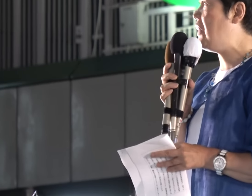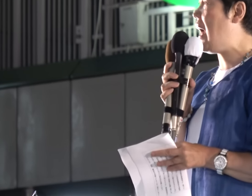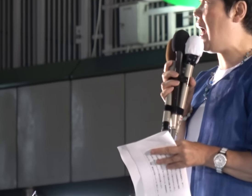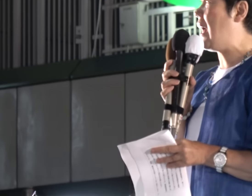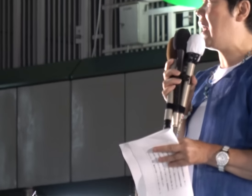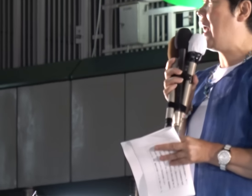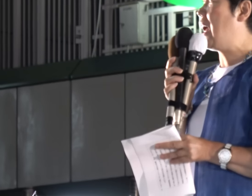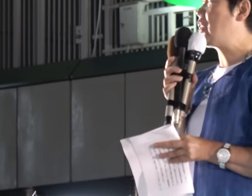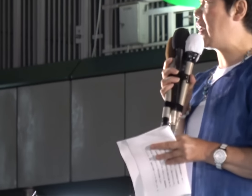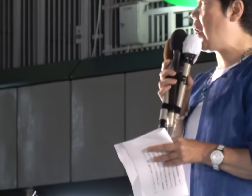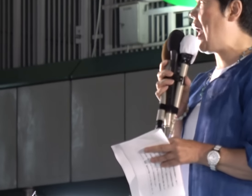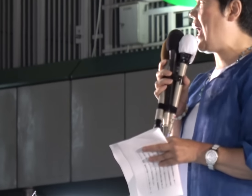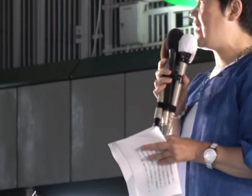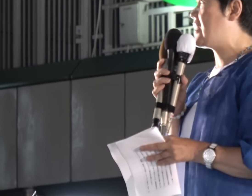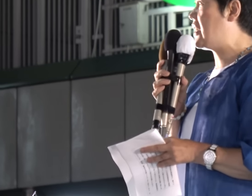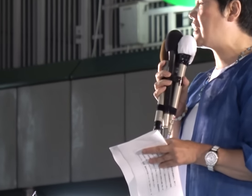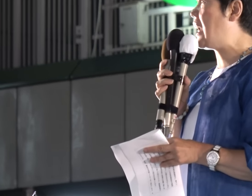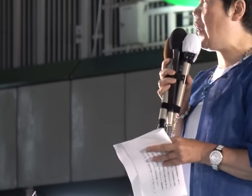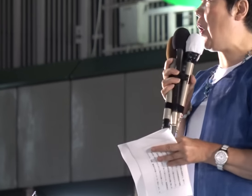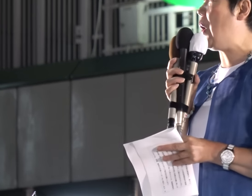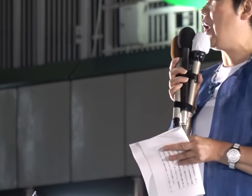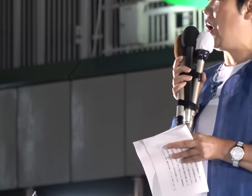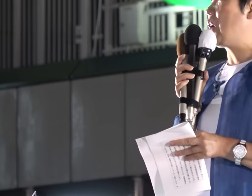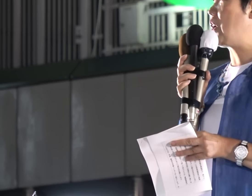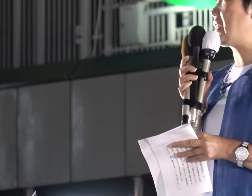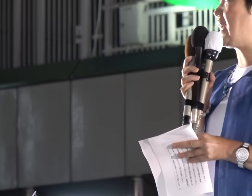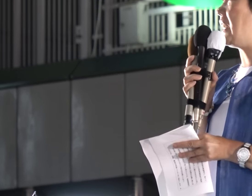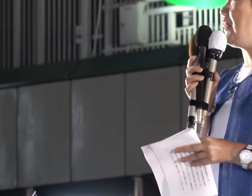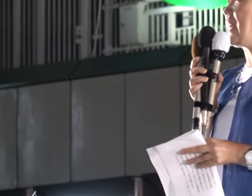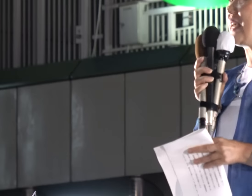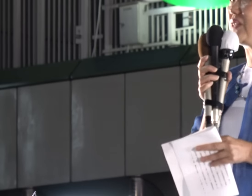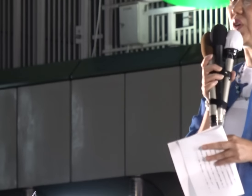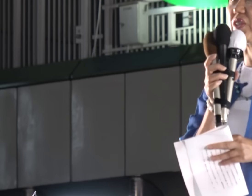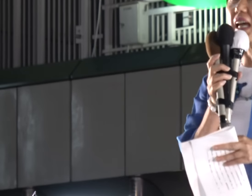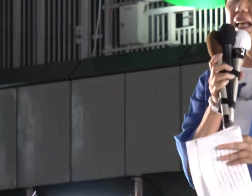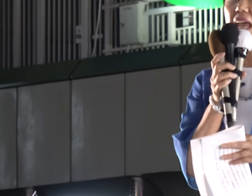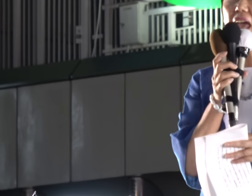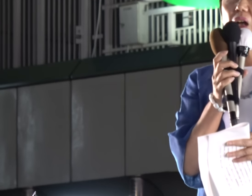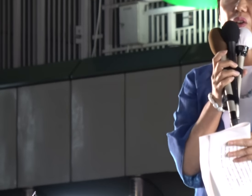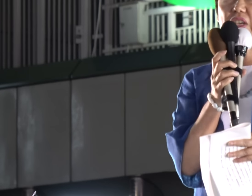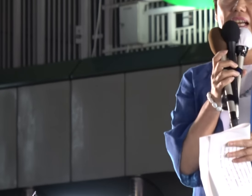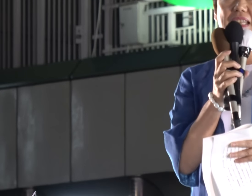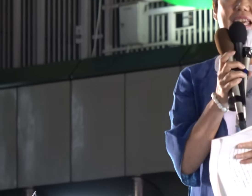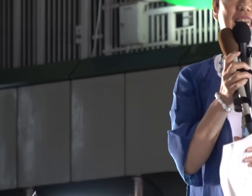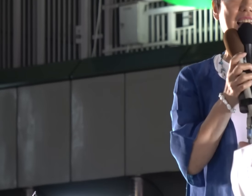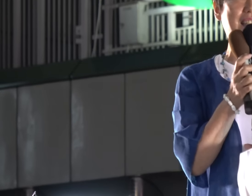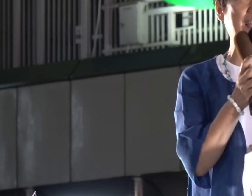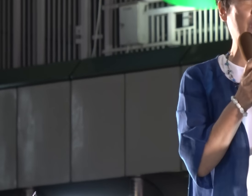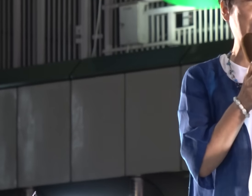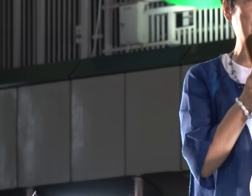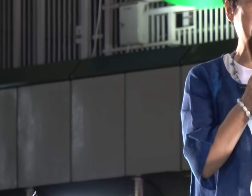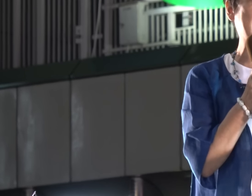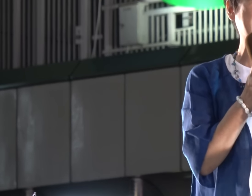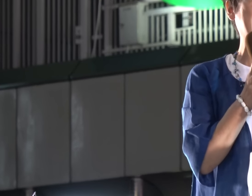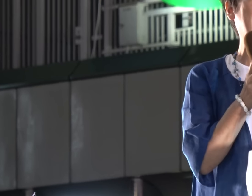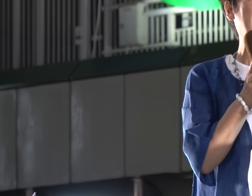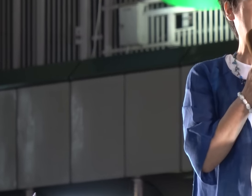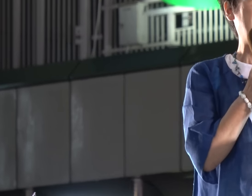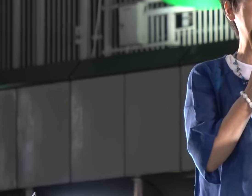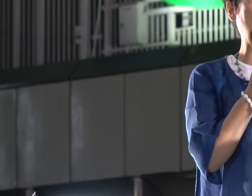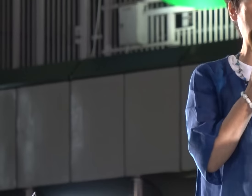票日には鳥越俊太郎を都知事に皆さんのお力で押し上げていただきたいと思います